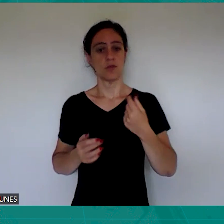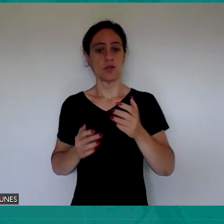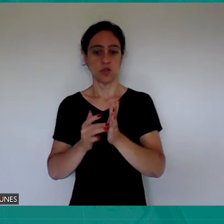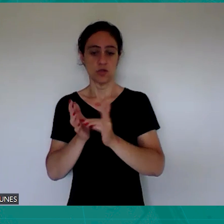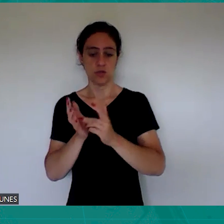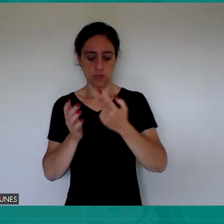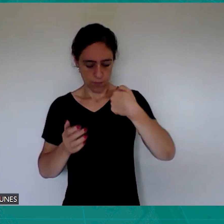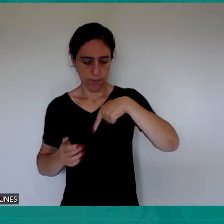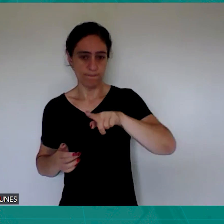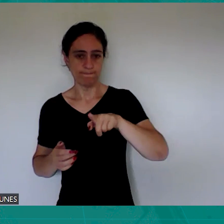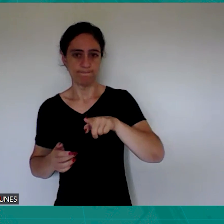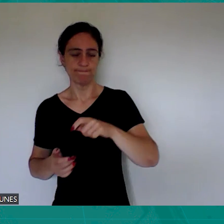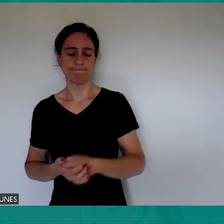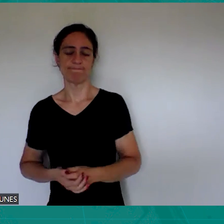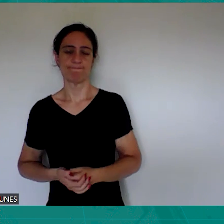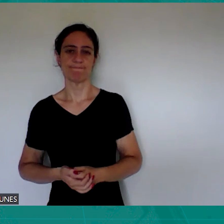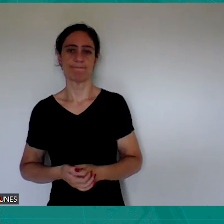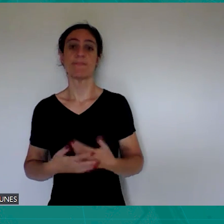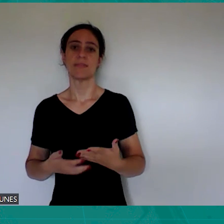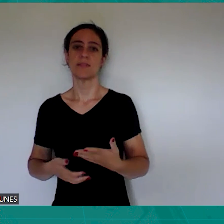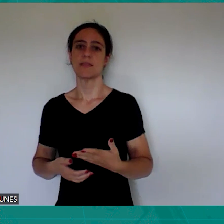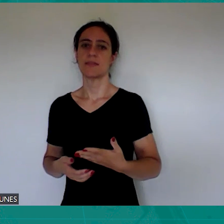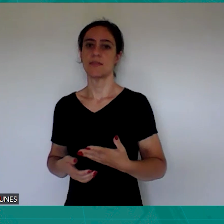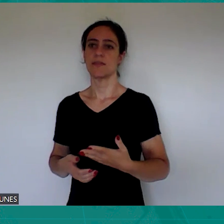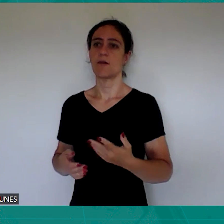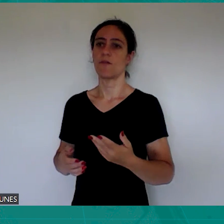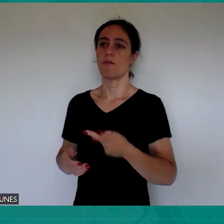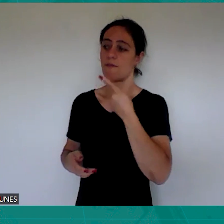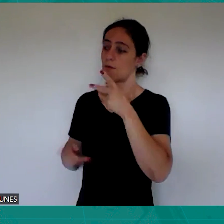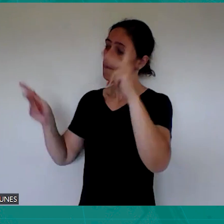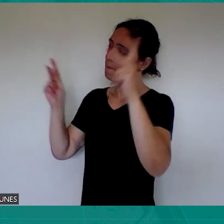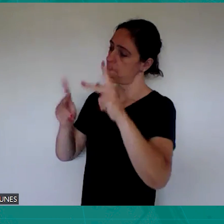dito isso, soprou sobre eles assim, ó,